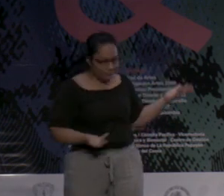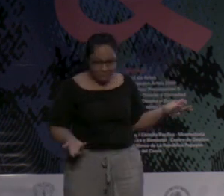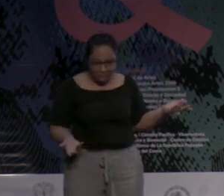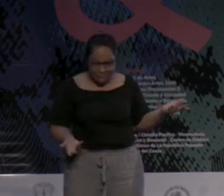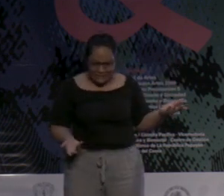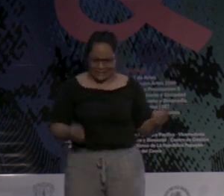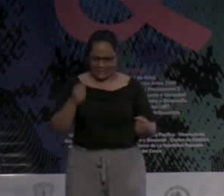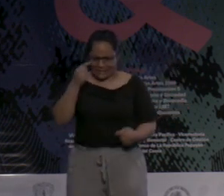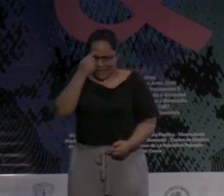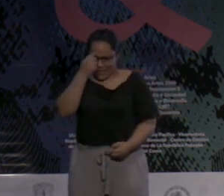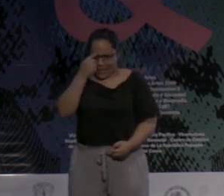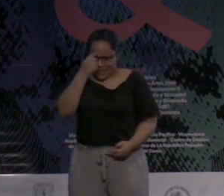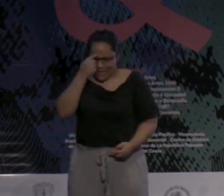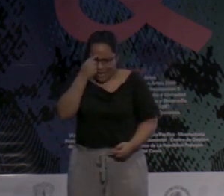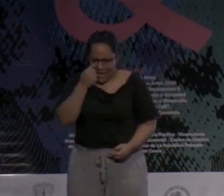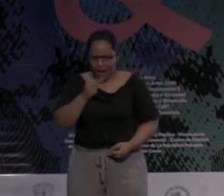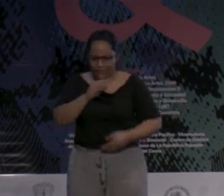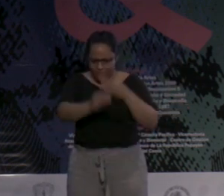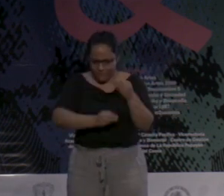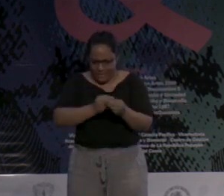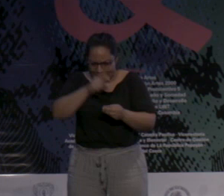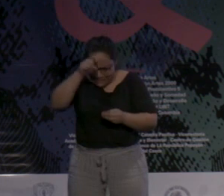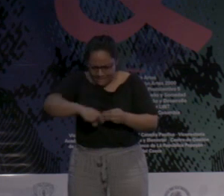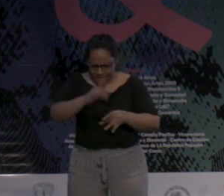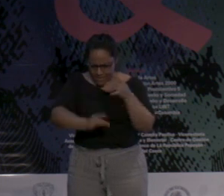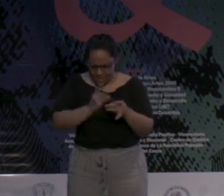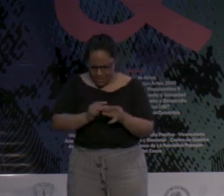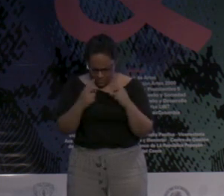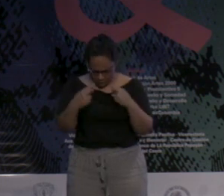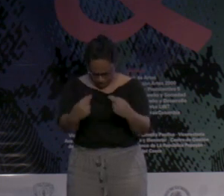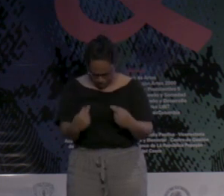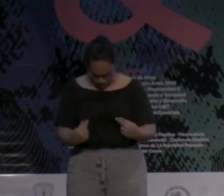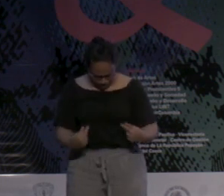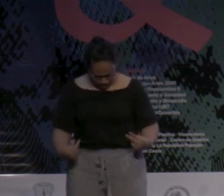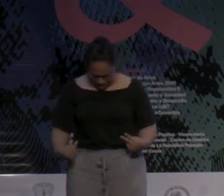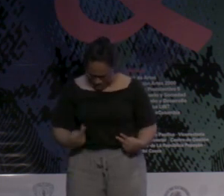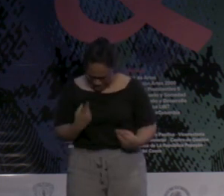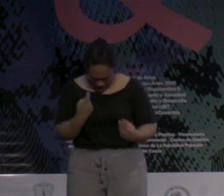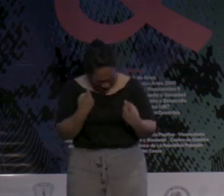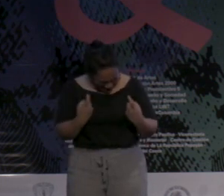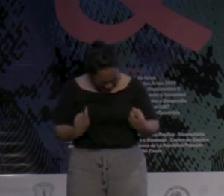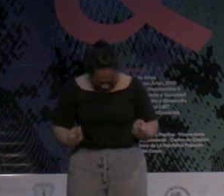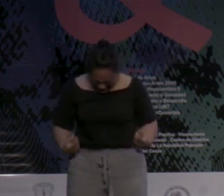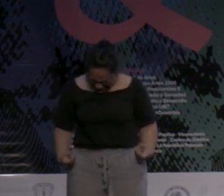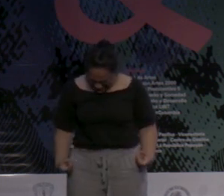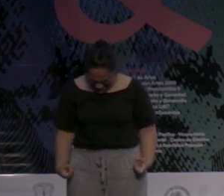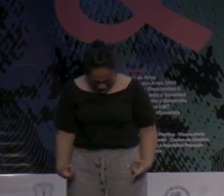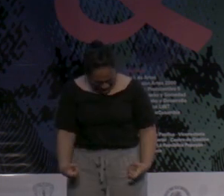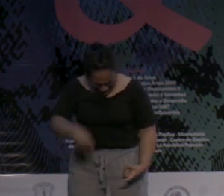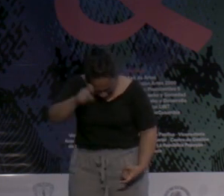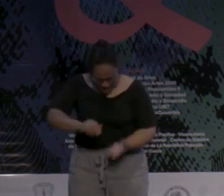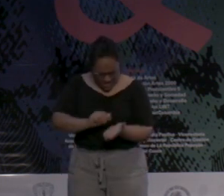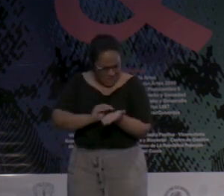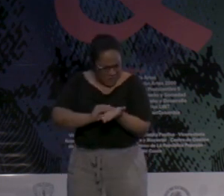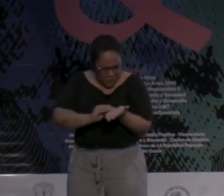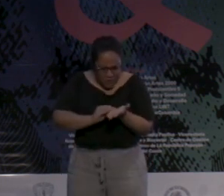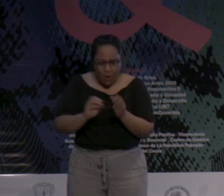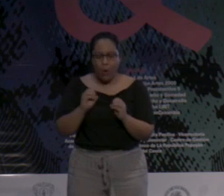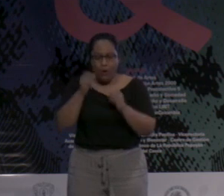el ideal hace que cuando nosotros miramos nuestro cuerpo sentimos que nuestro cuerpo tiene algún defecto y queremos corregirlo o soñamos